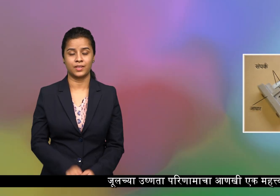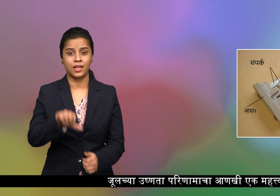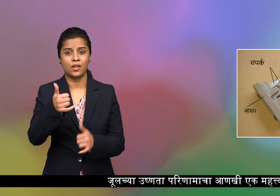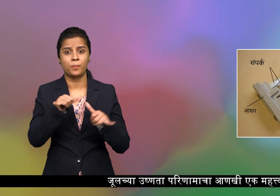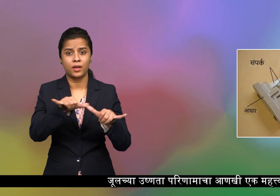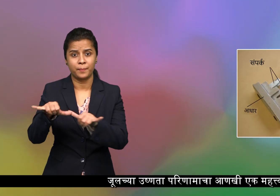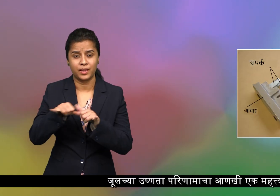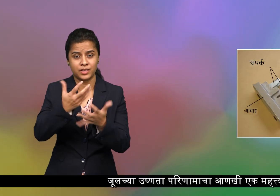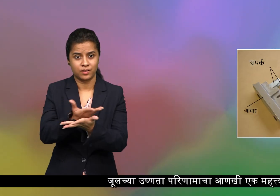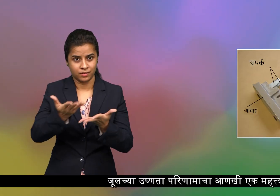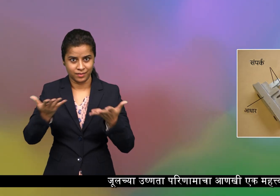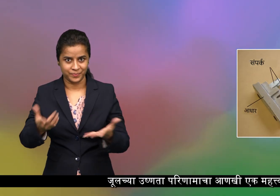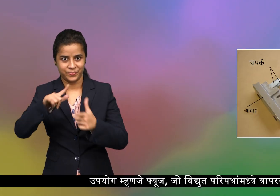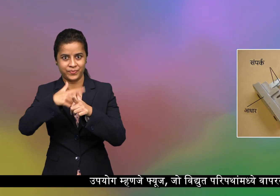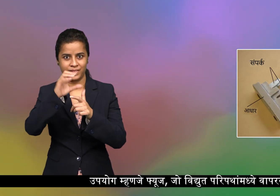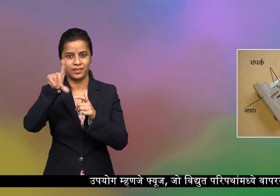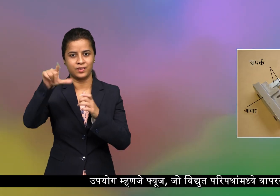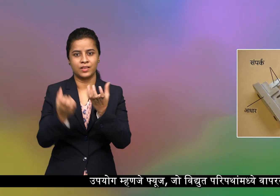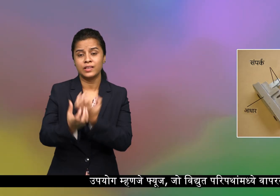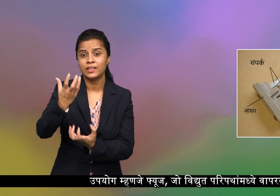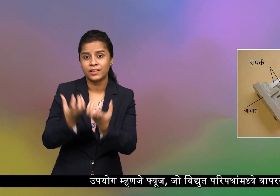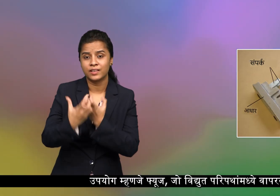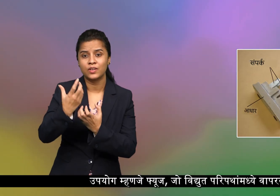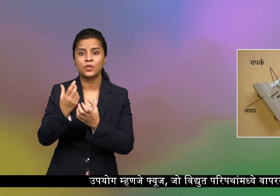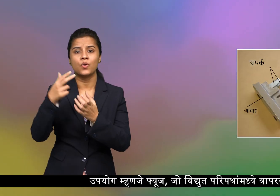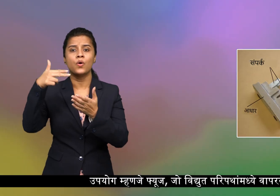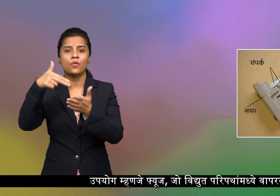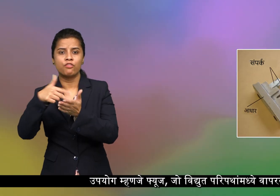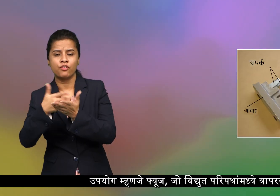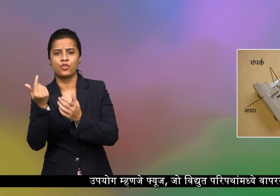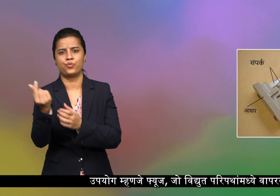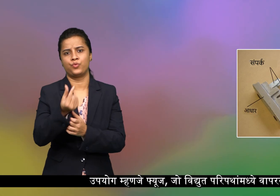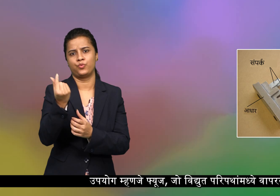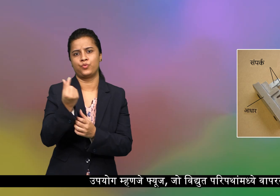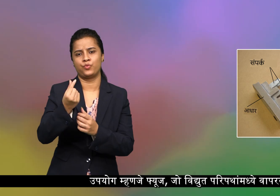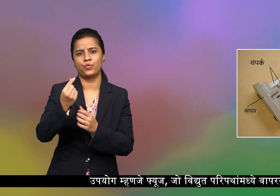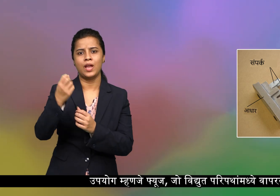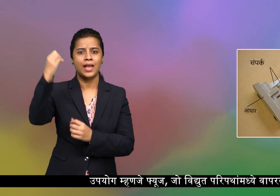जूलच्या उष्णता परिणामाचा आणखीन एक महत्त्वाचा उपयोग म्हणजे फ्यूज, जो विद्युत परिपथांमध्ये वापरला जातो.